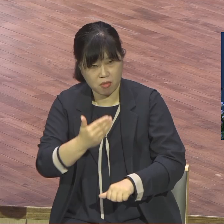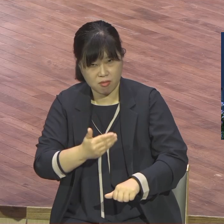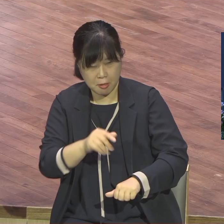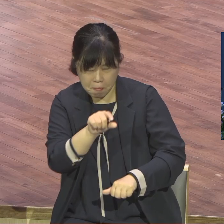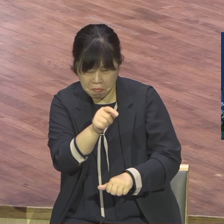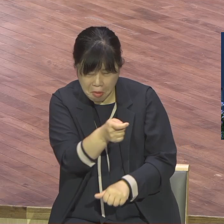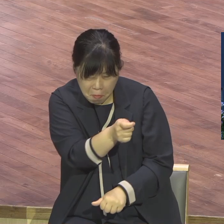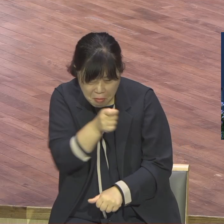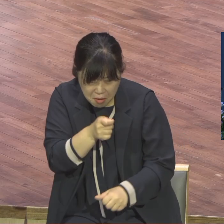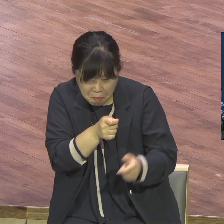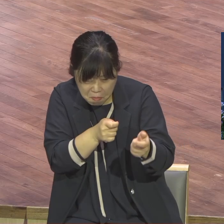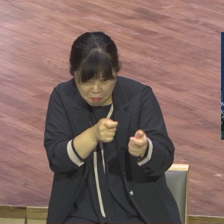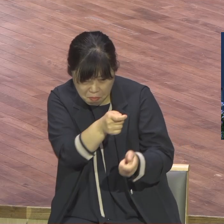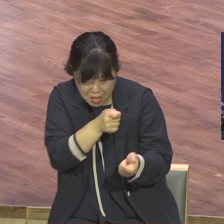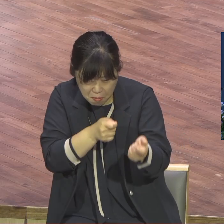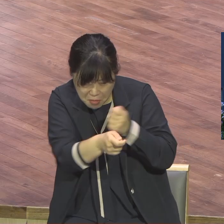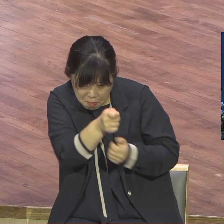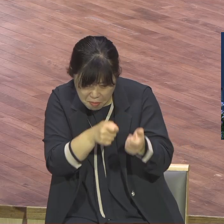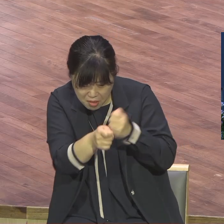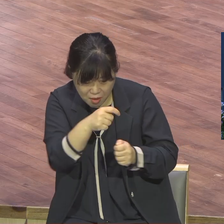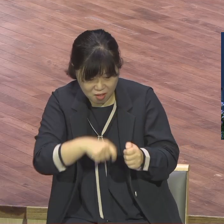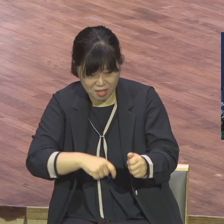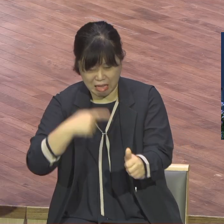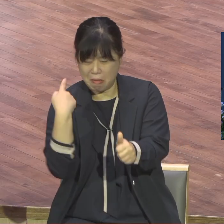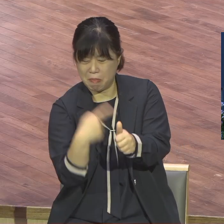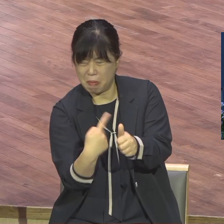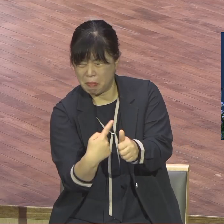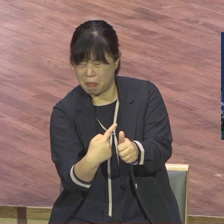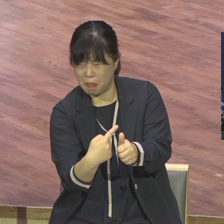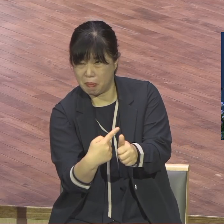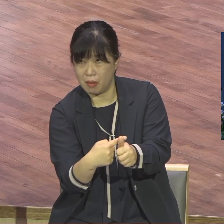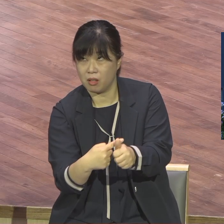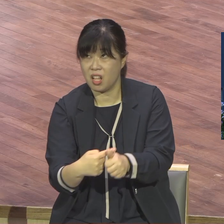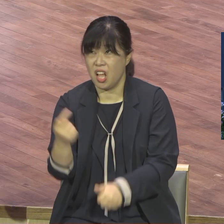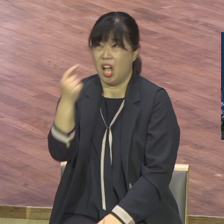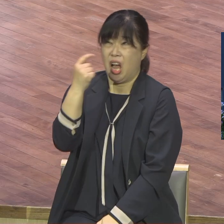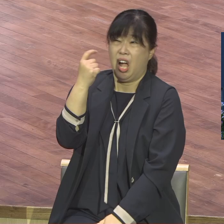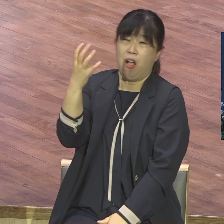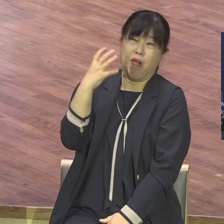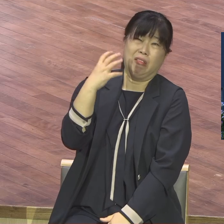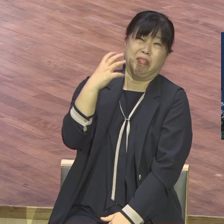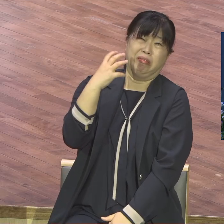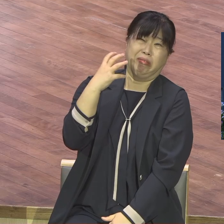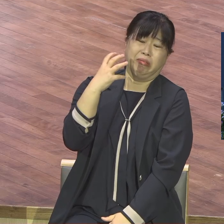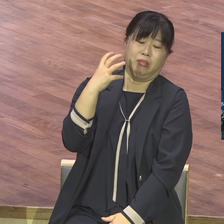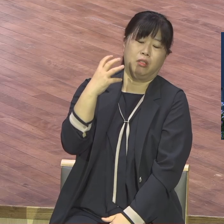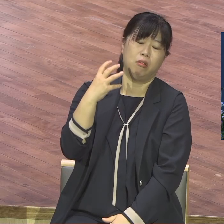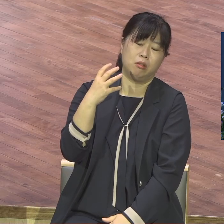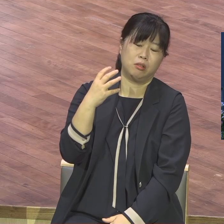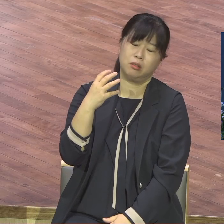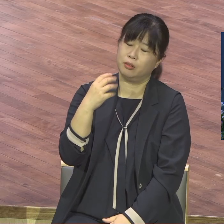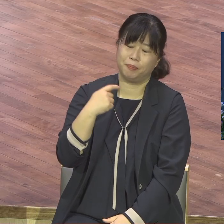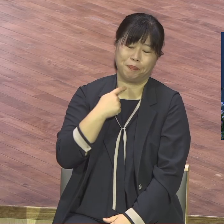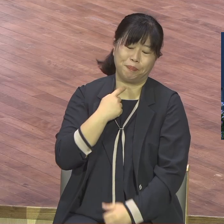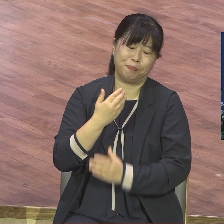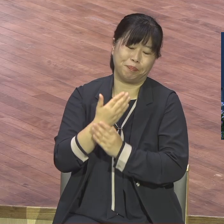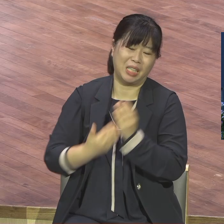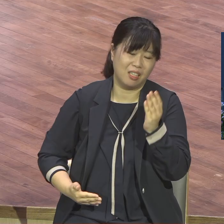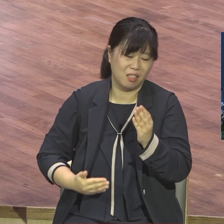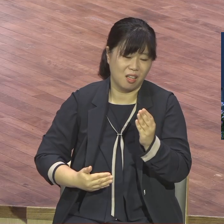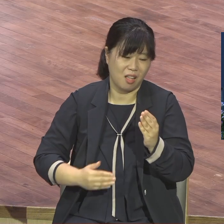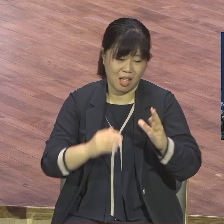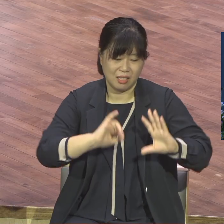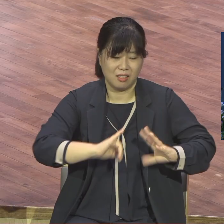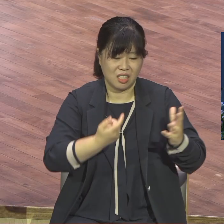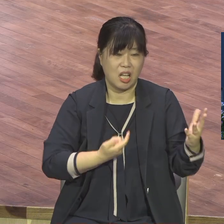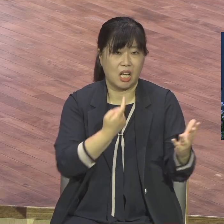혼을 빼버려 그냥 그래갖고 무슨 밖에 나와서 성공하겠어요? 무슨 밖에 나와서 당당하게 살겠어요? 무슨